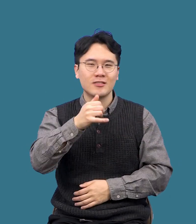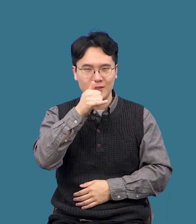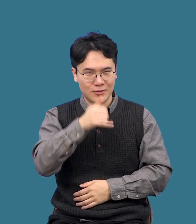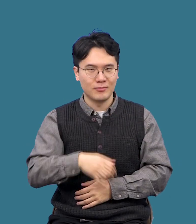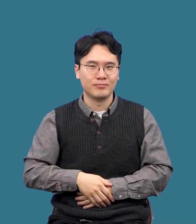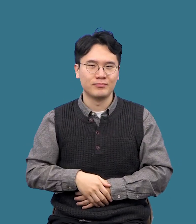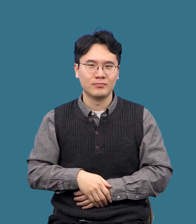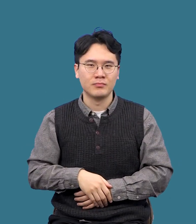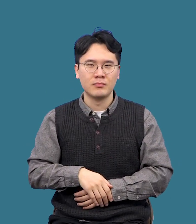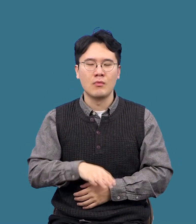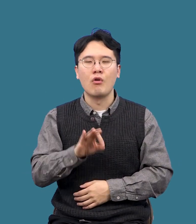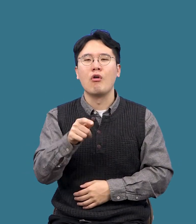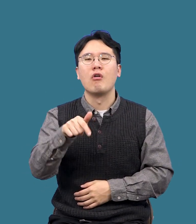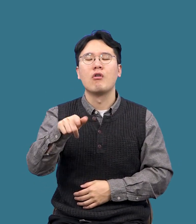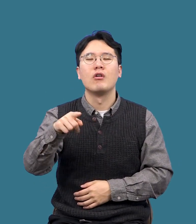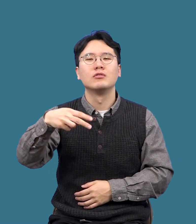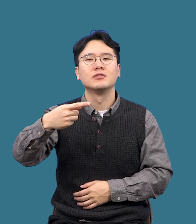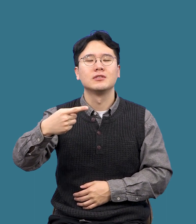그랬고.